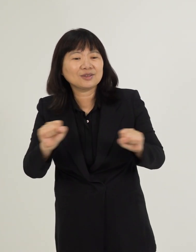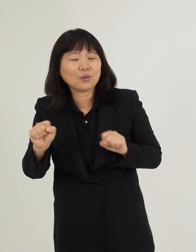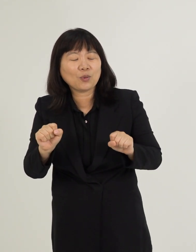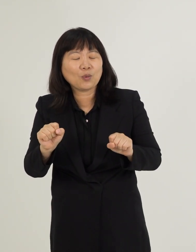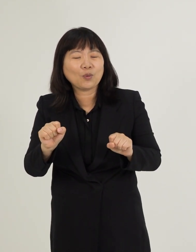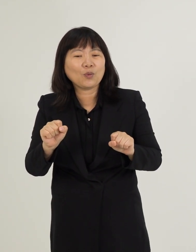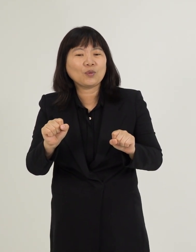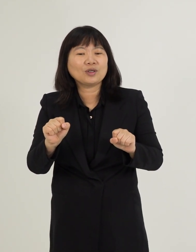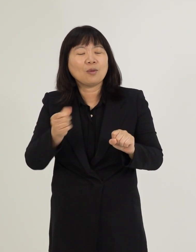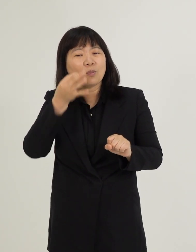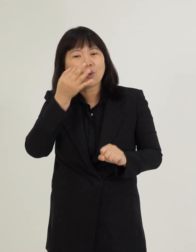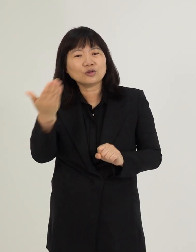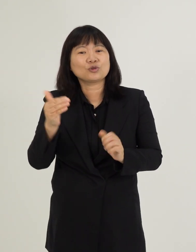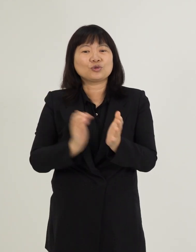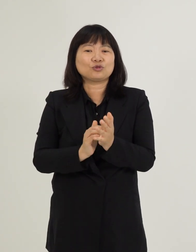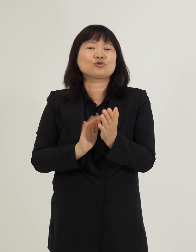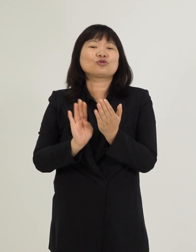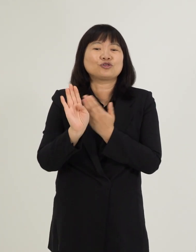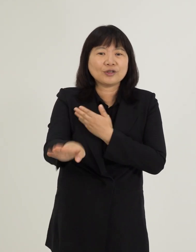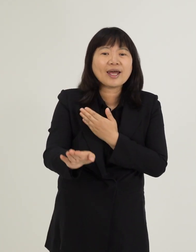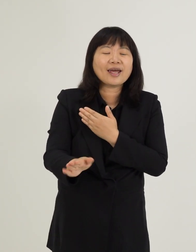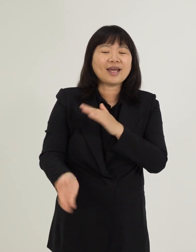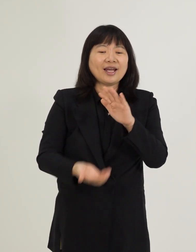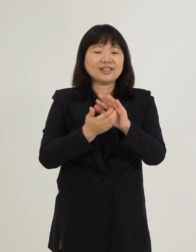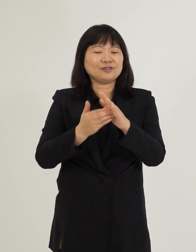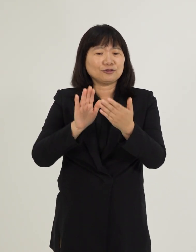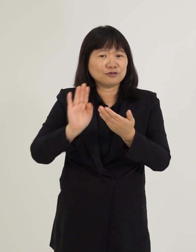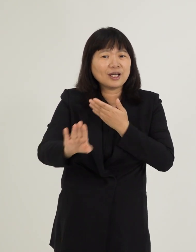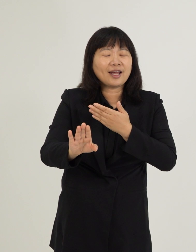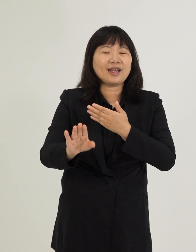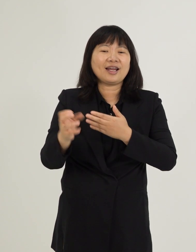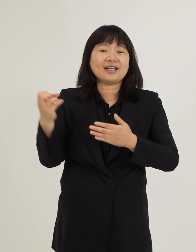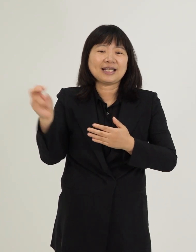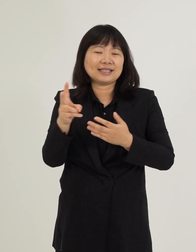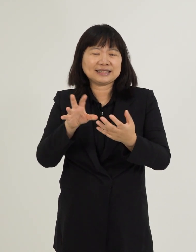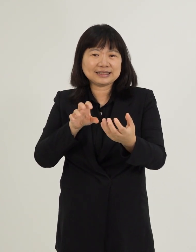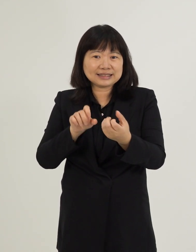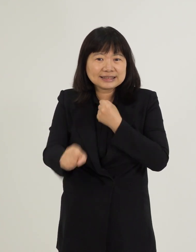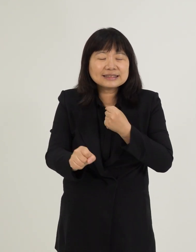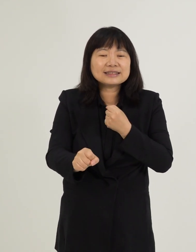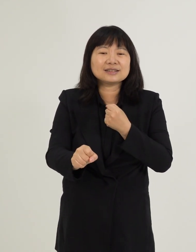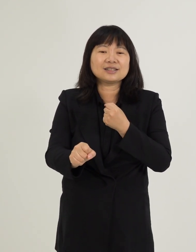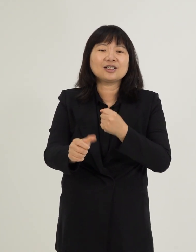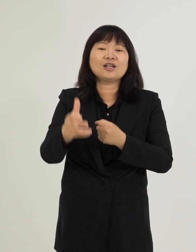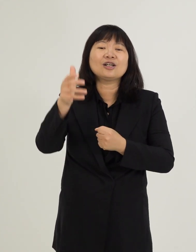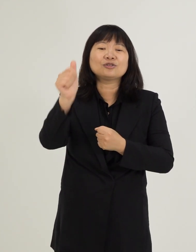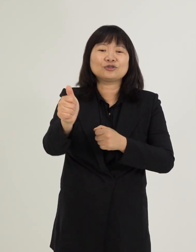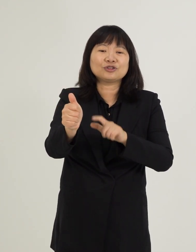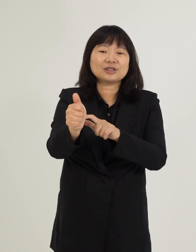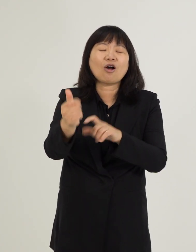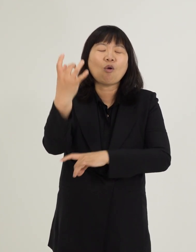목적대로 한 다음에는 이거를 다시 즉시 돌려줄 것이다.